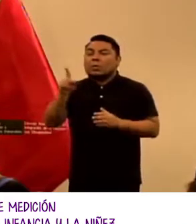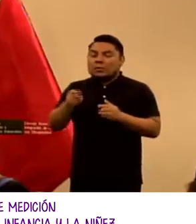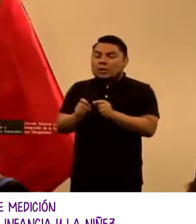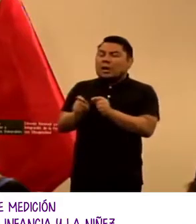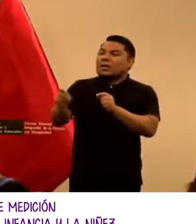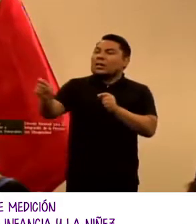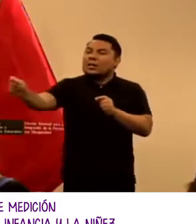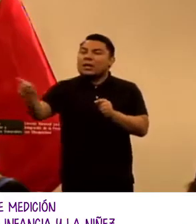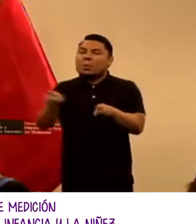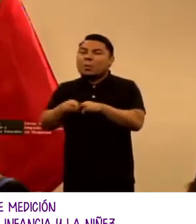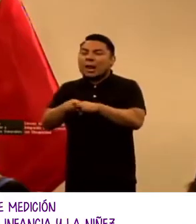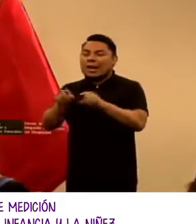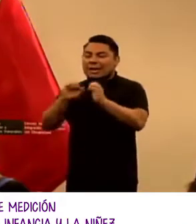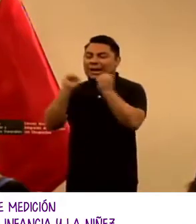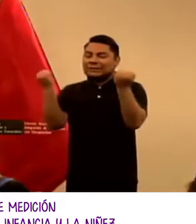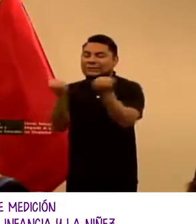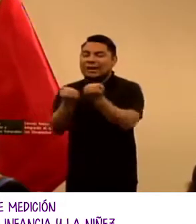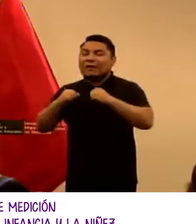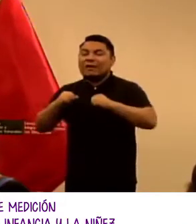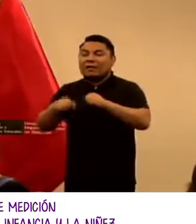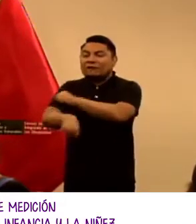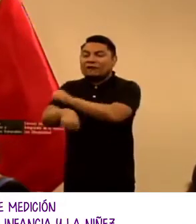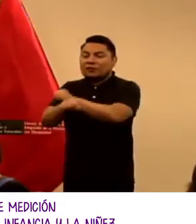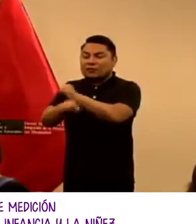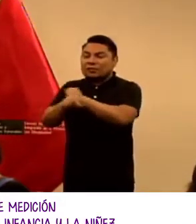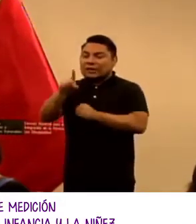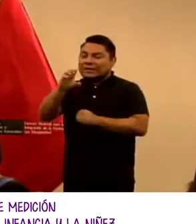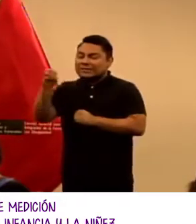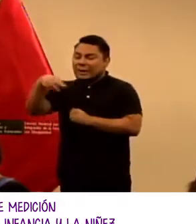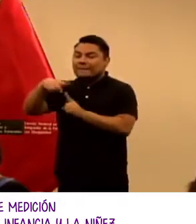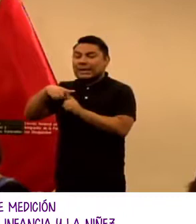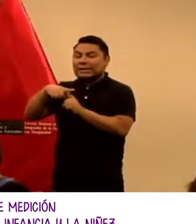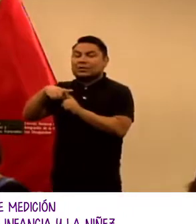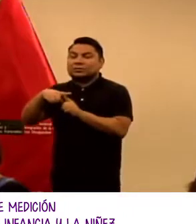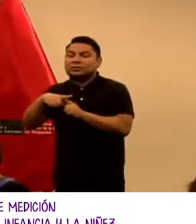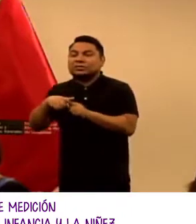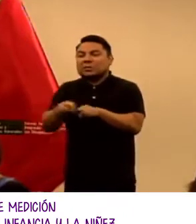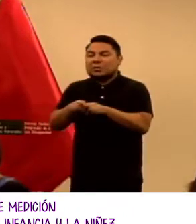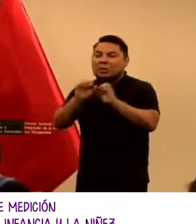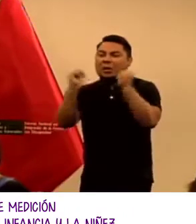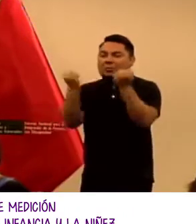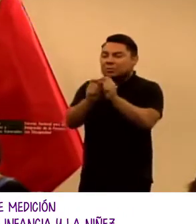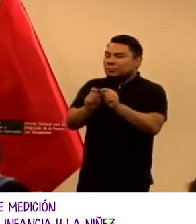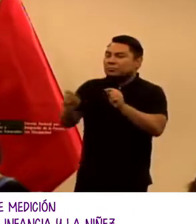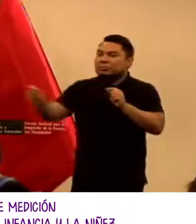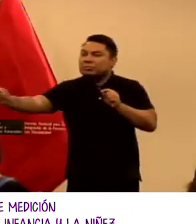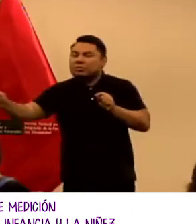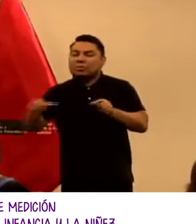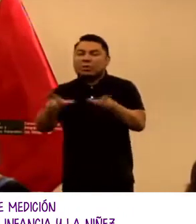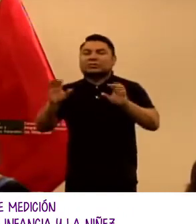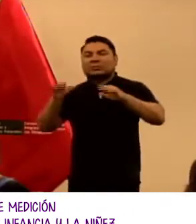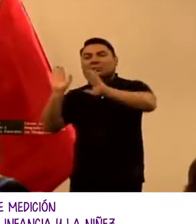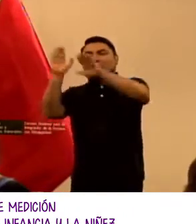tan larga como una cancha de fútbol. En otros países se usan otras medidas de comparación, canchas de